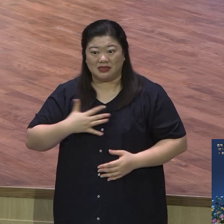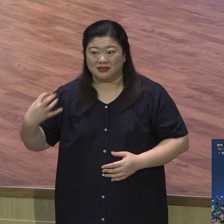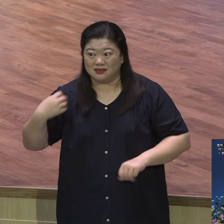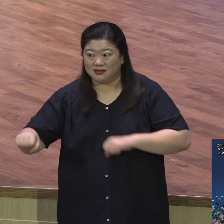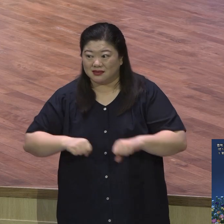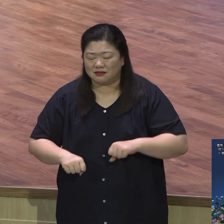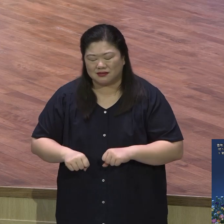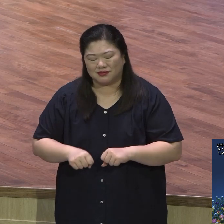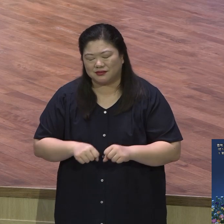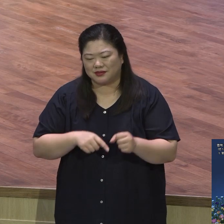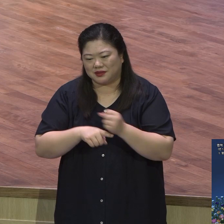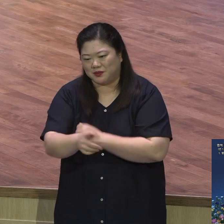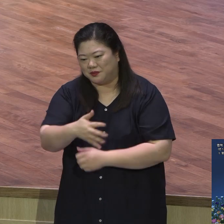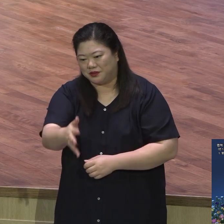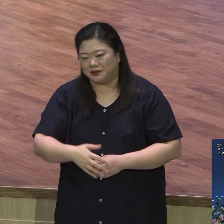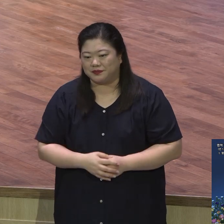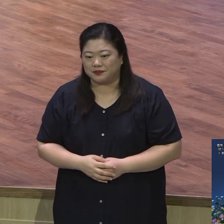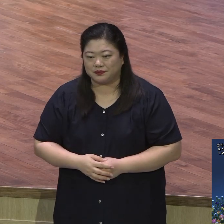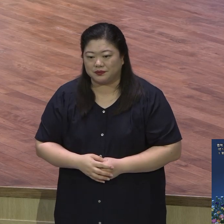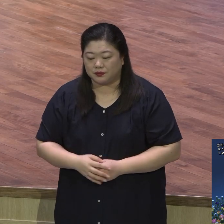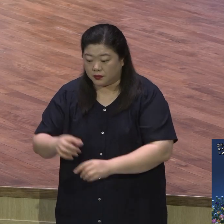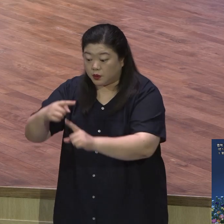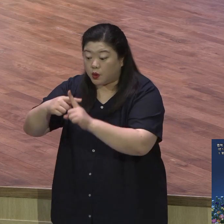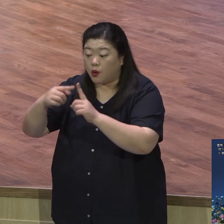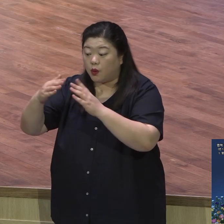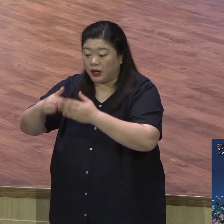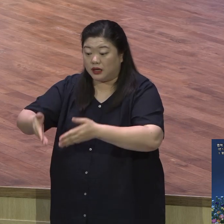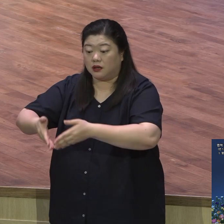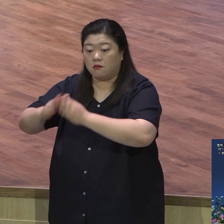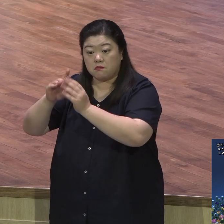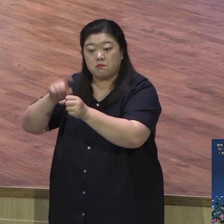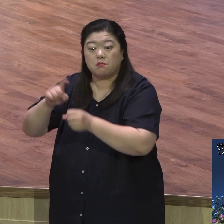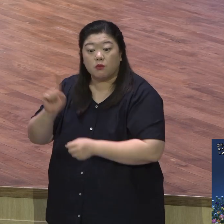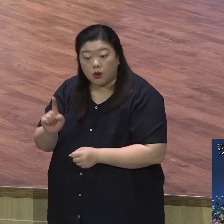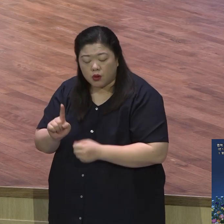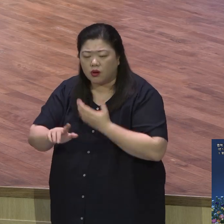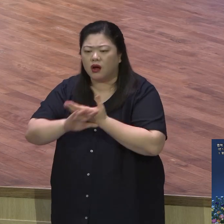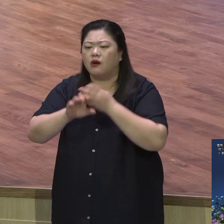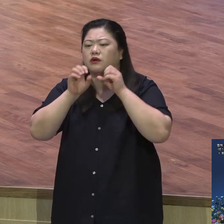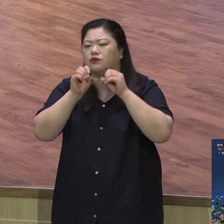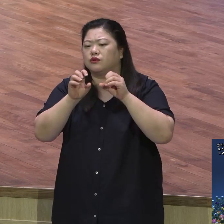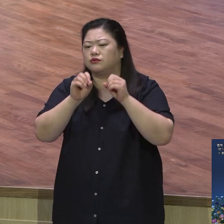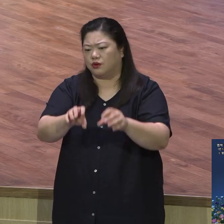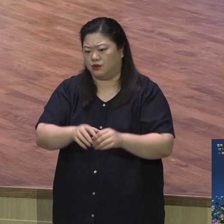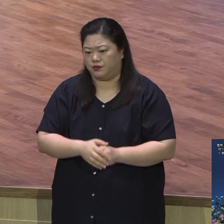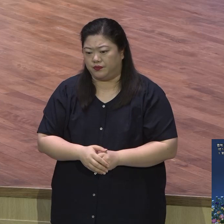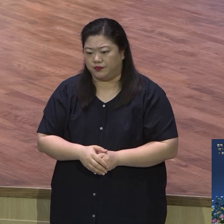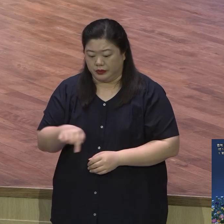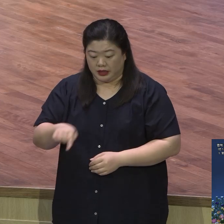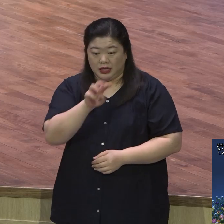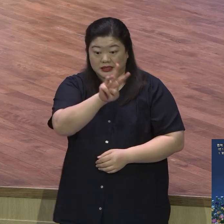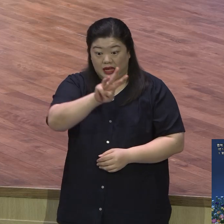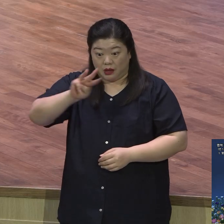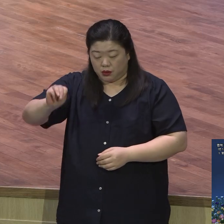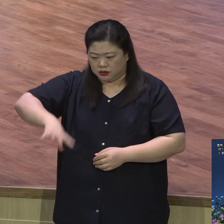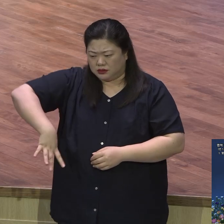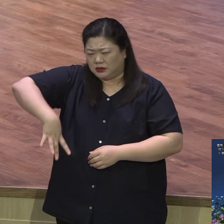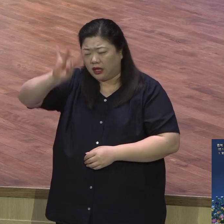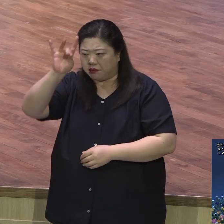존재하는 이유는요 성교를 위한 거요 이 교회가 지금까지 이렇게 고생하며 삼십이 온 분당 지는 이유가 이제